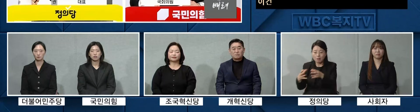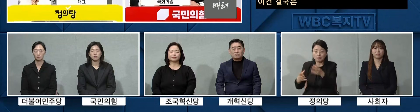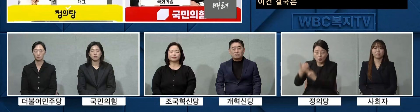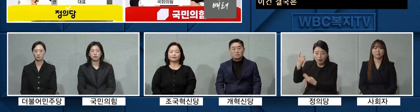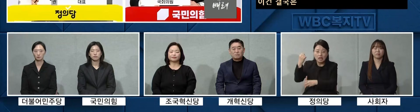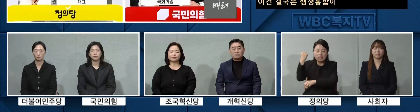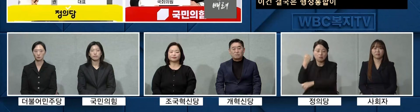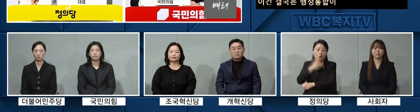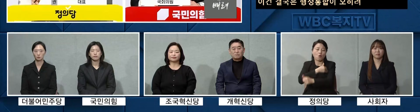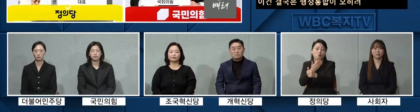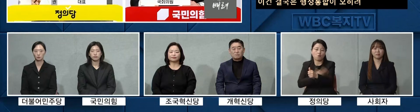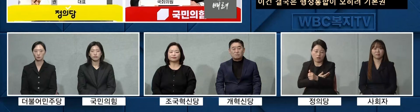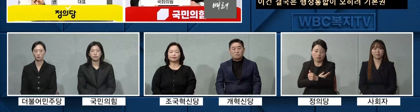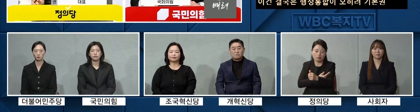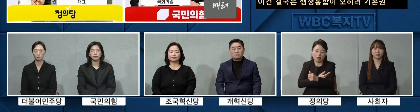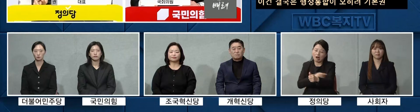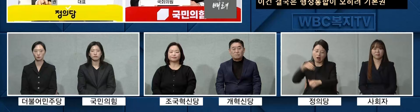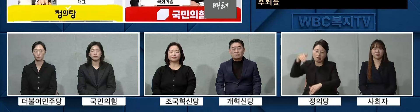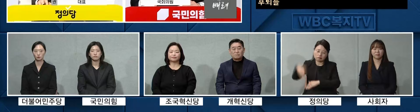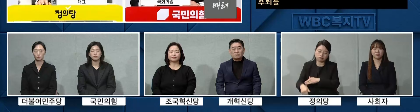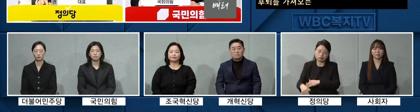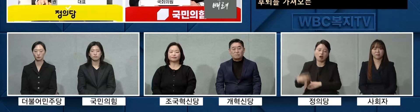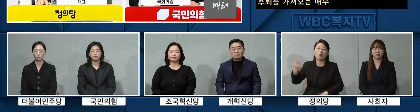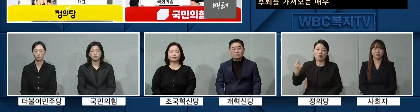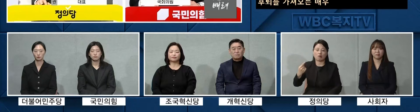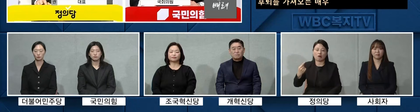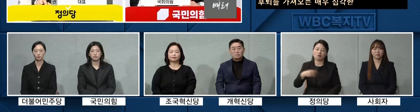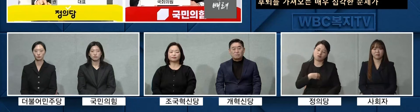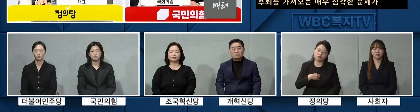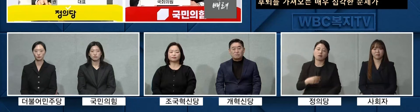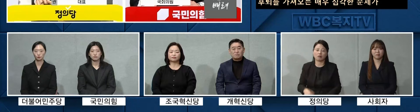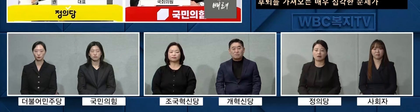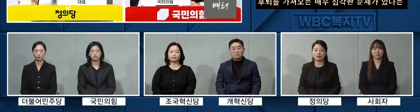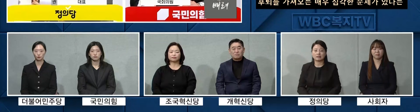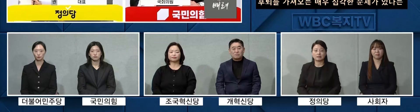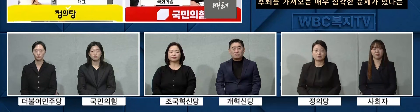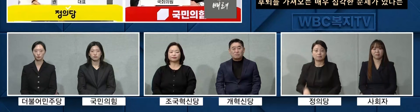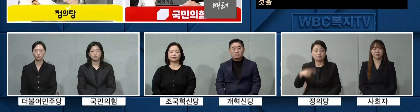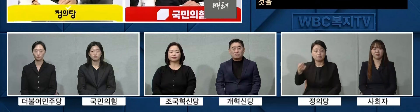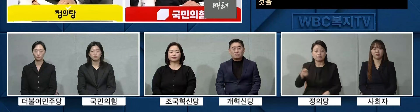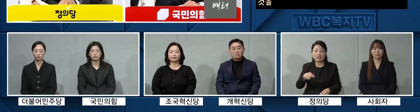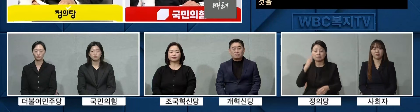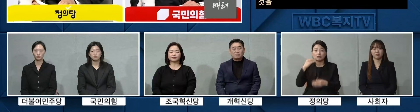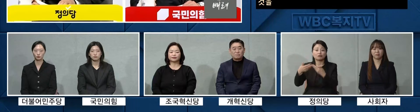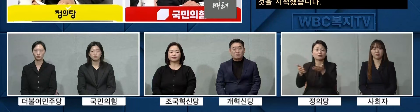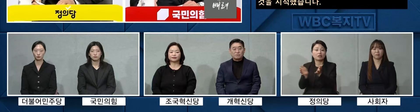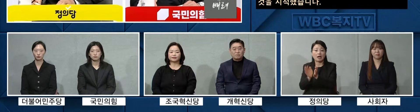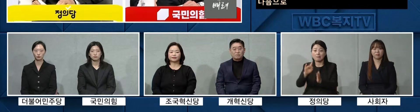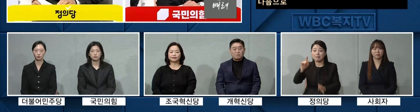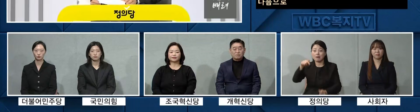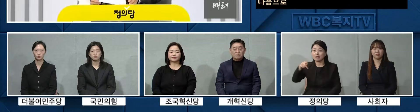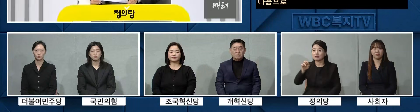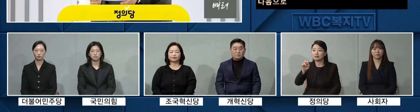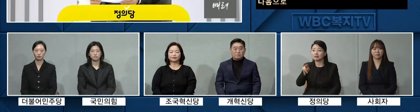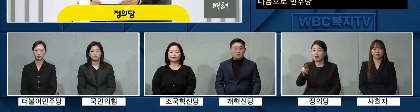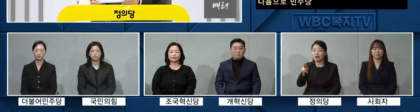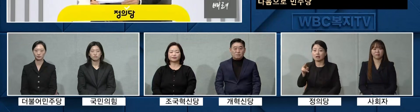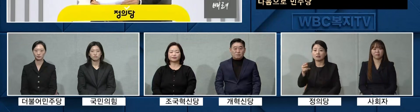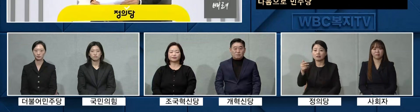후퇴를 가져오는 매우 심각한 문제가 있다라는 것을 지적해 둡니다. 다음으로 민주당 박상영 의원께 묻겠습니다.